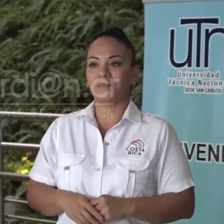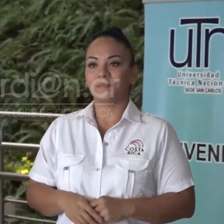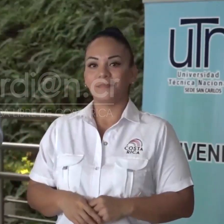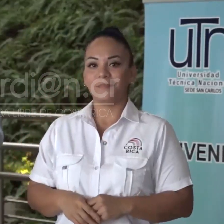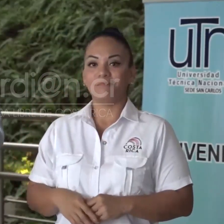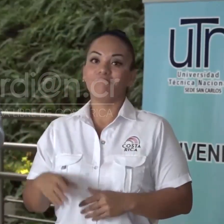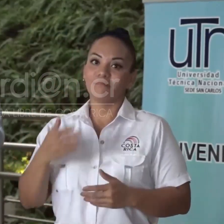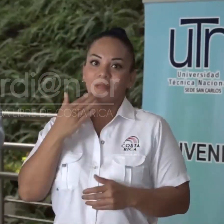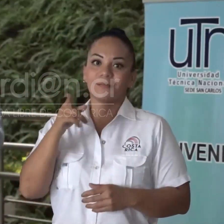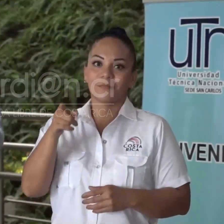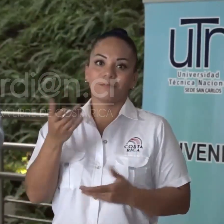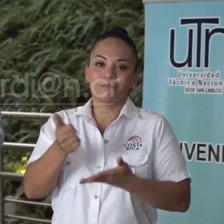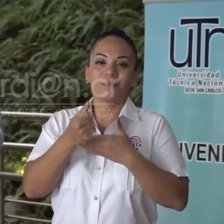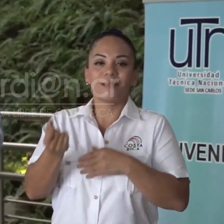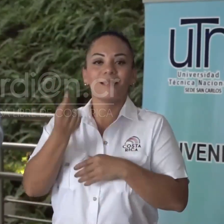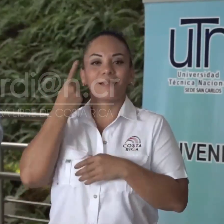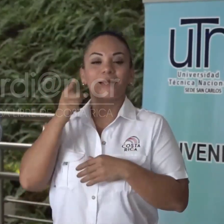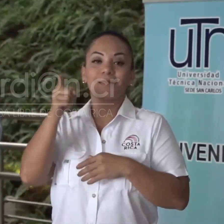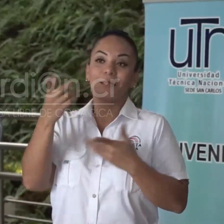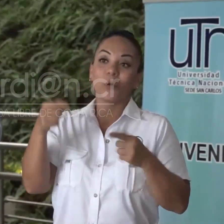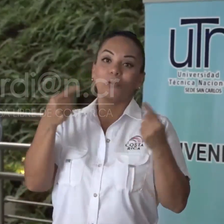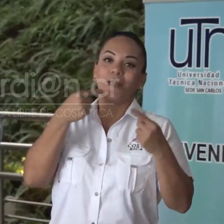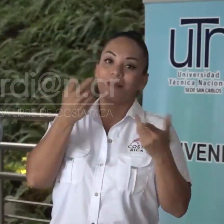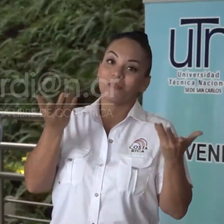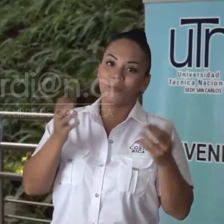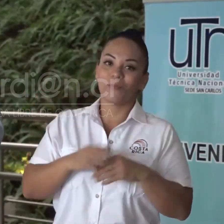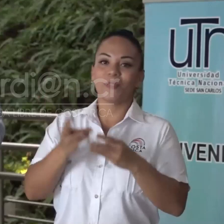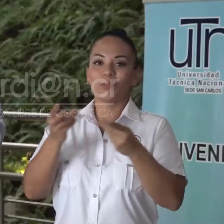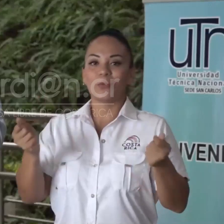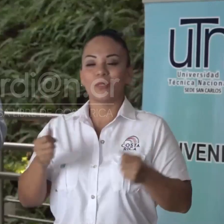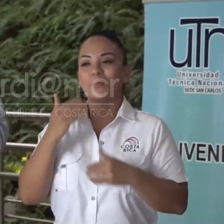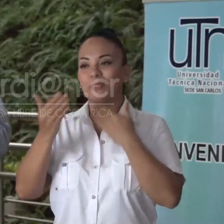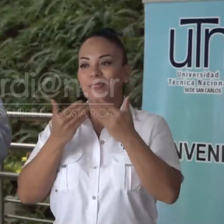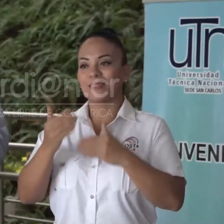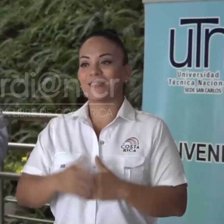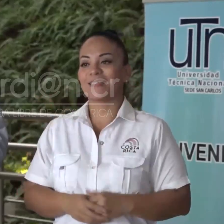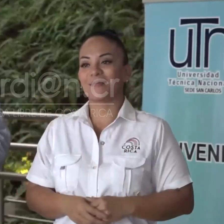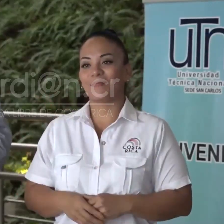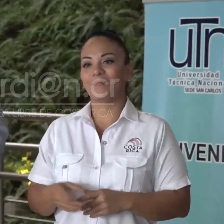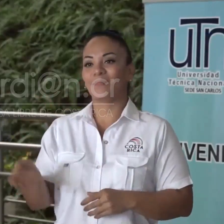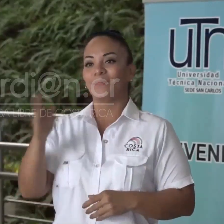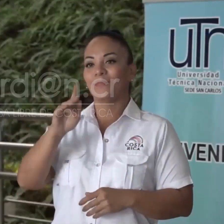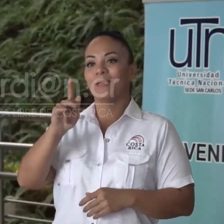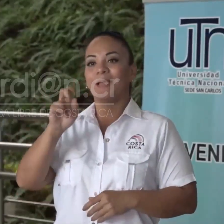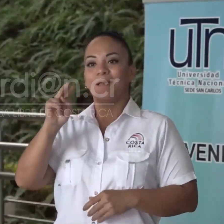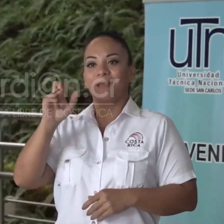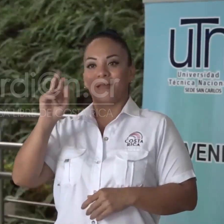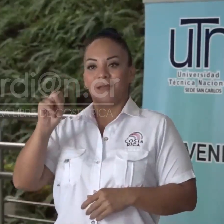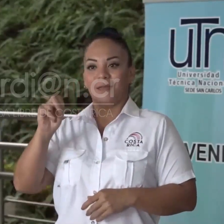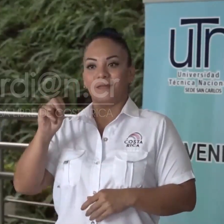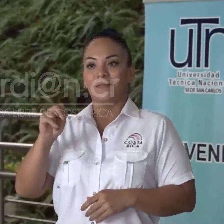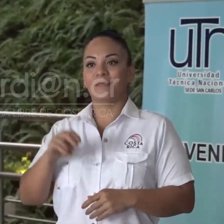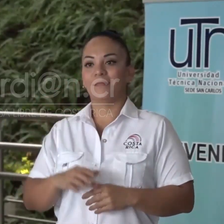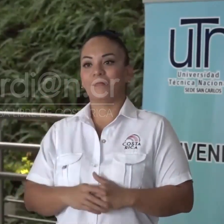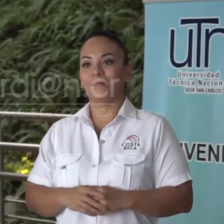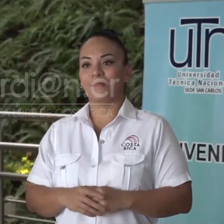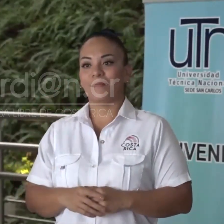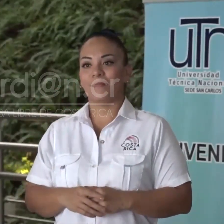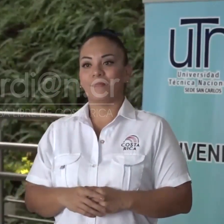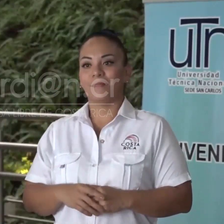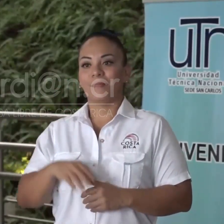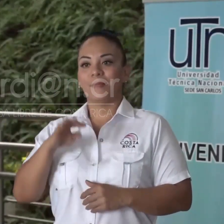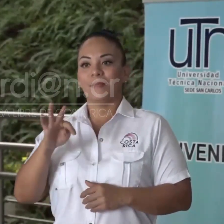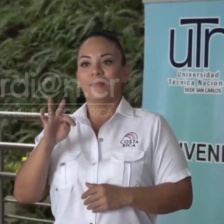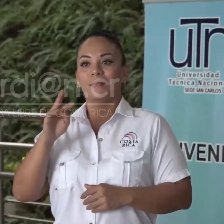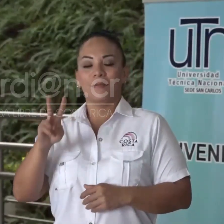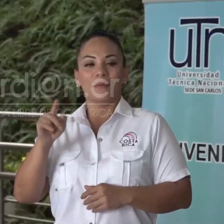entender esa aparente contradicción y arreglarla. Muchas gracias. Kevin Trejos, de Canal TVN 14. Don